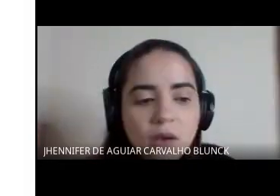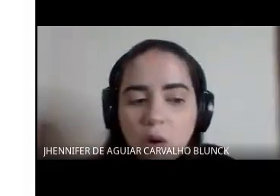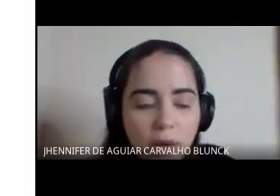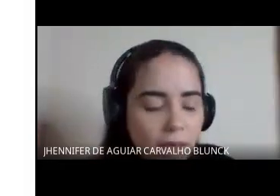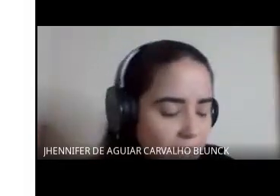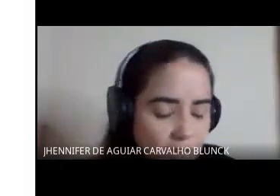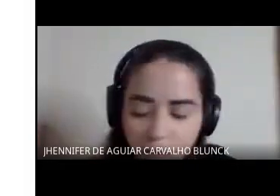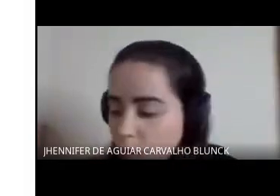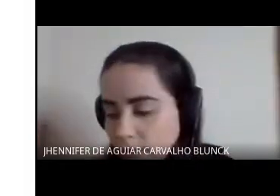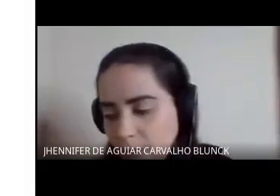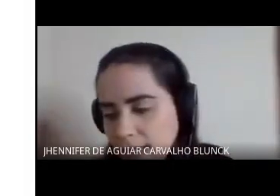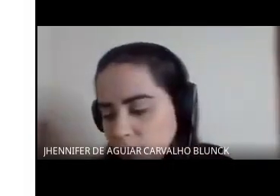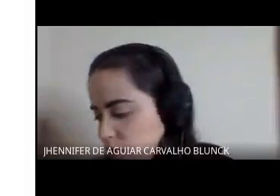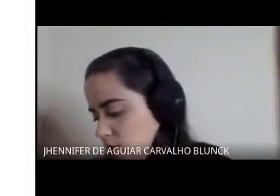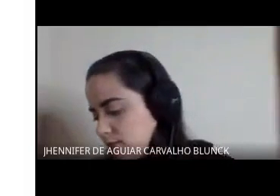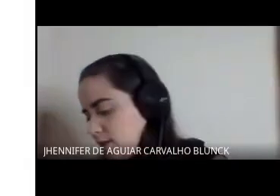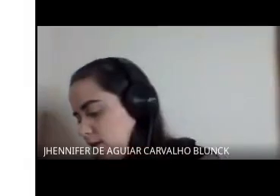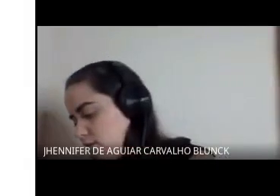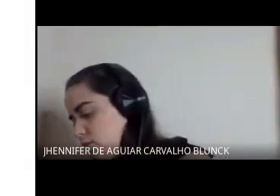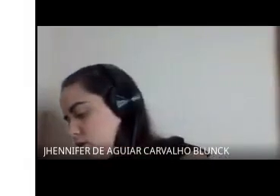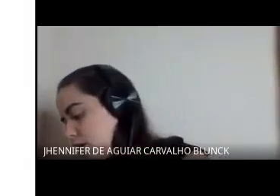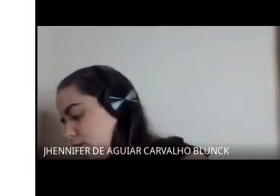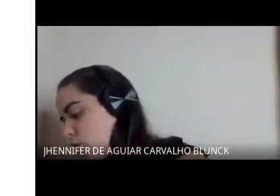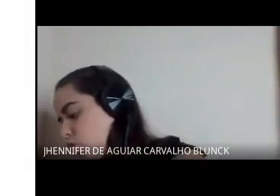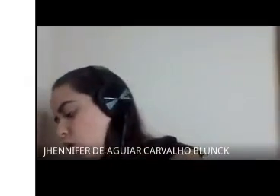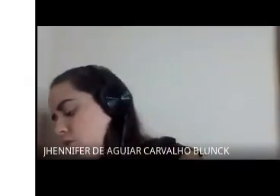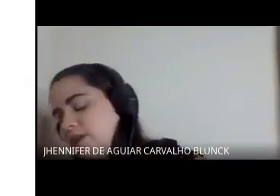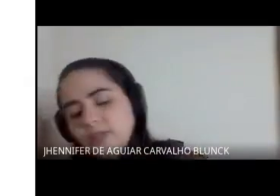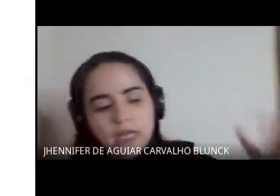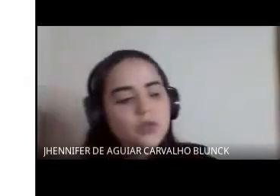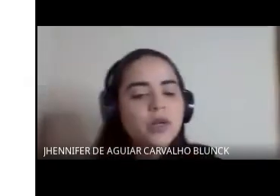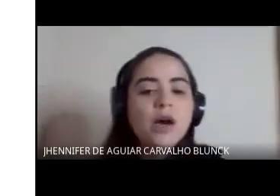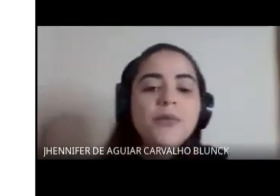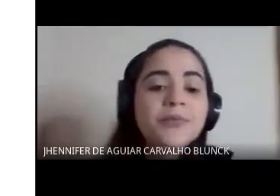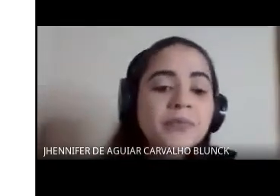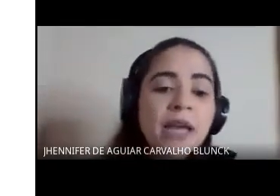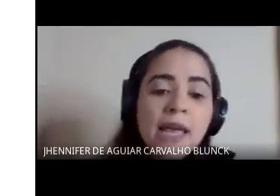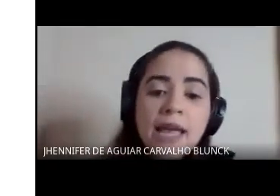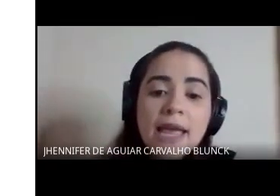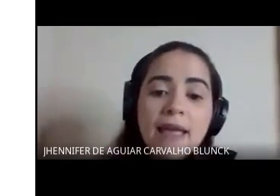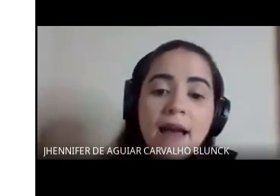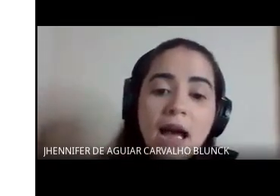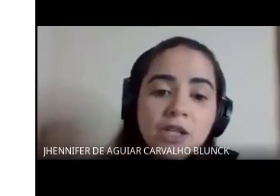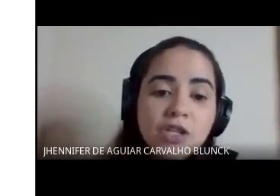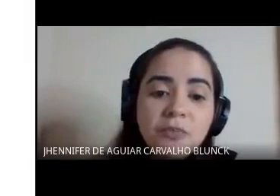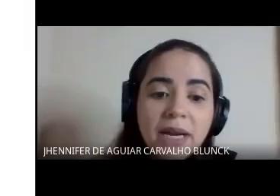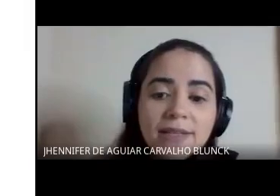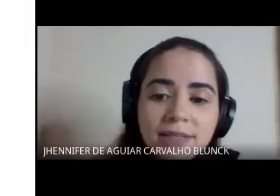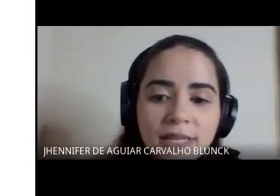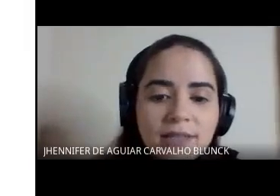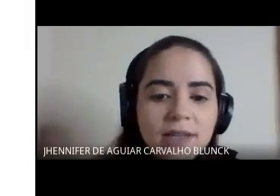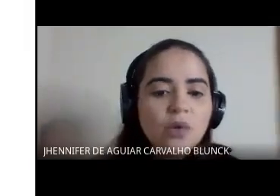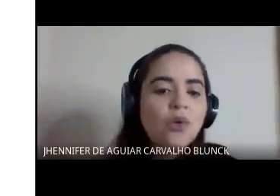ouvintes, e qualquer pessoa, independente se possui alguma deficiência ou não, a